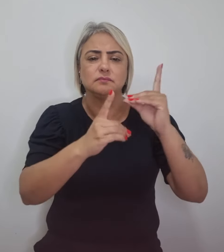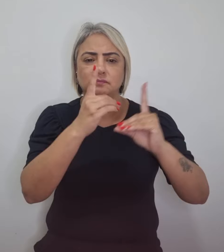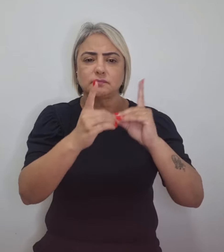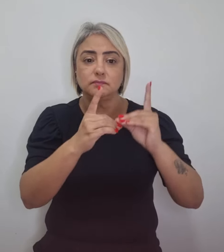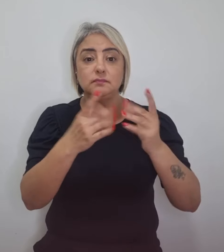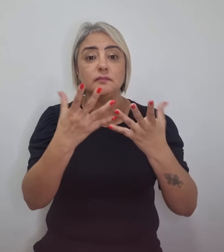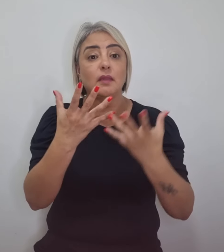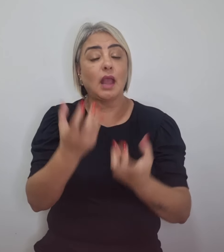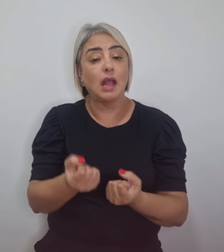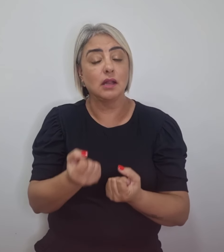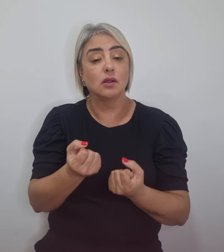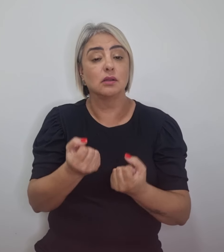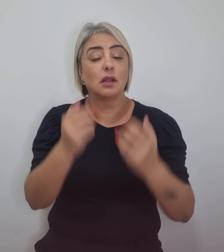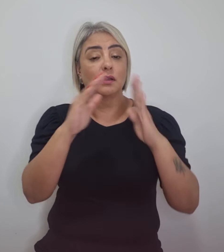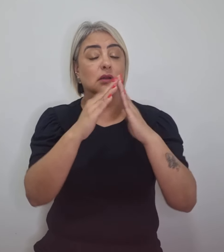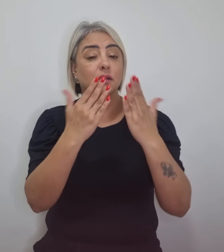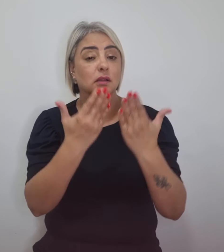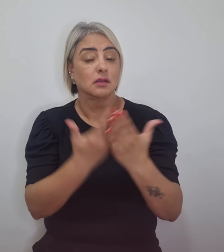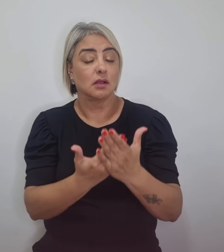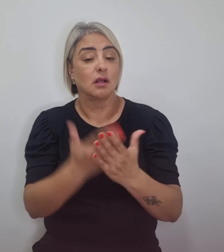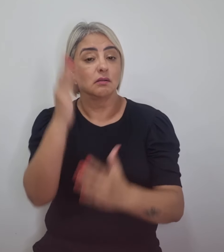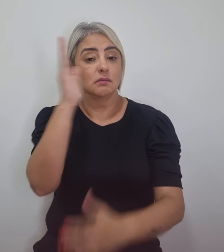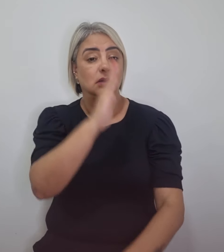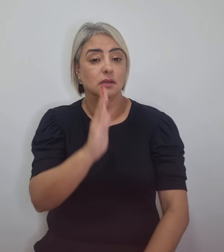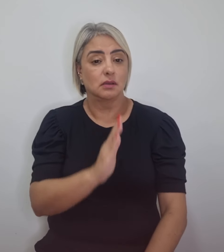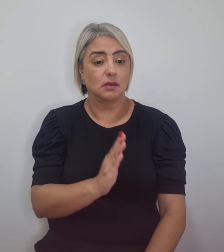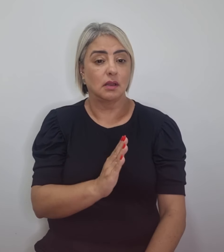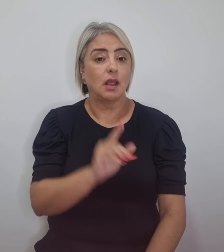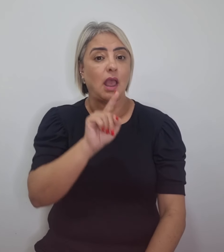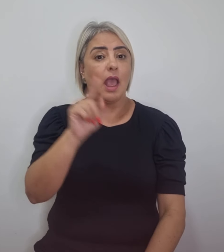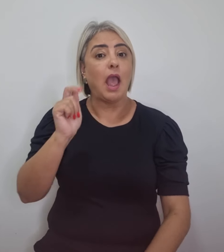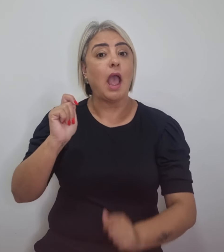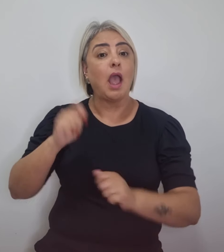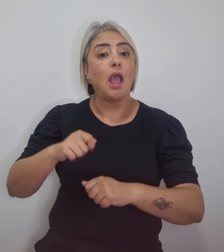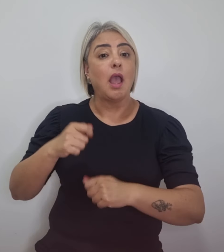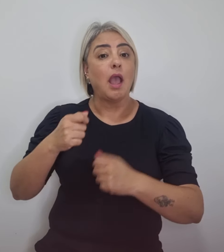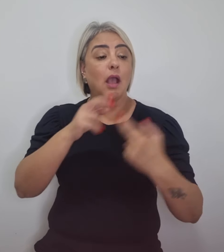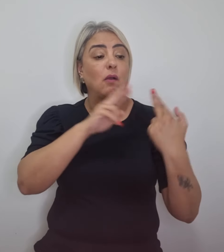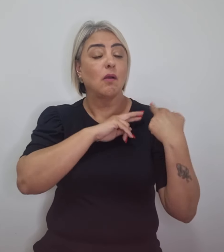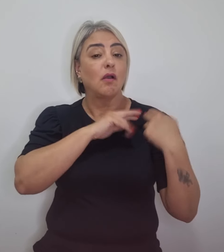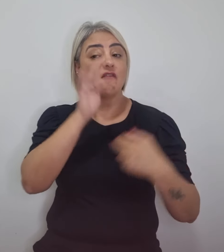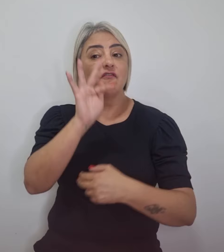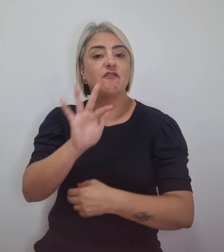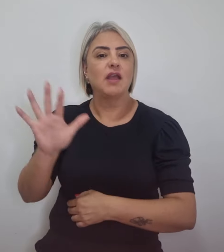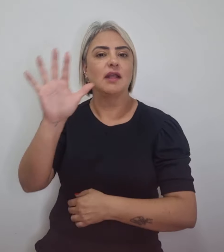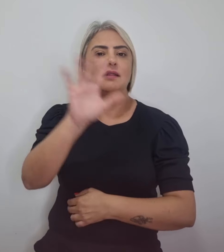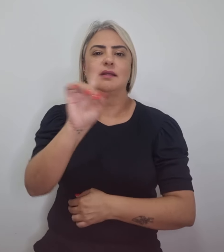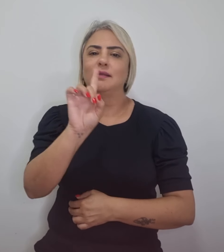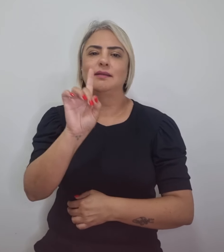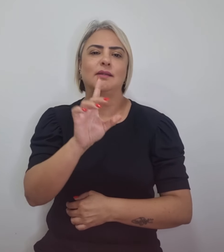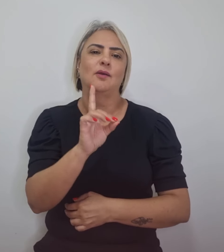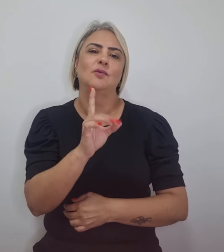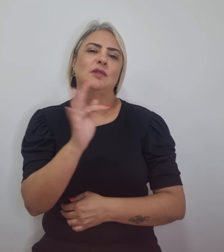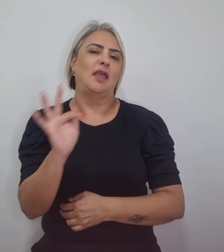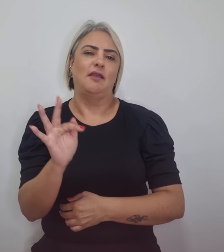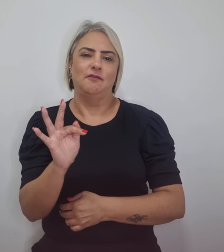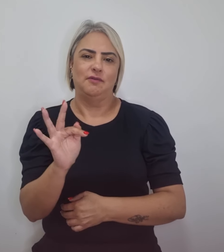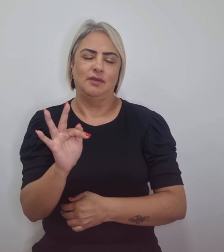adotado nas escolas brasileiras são de competência federal e não distrital. Mas